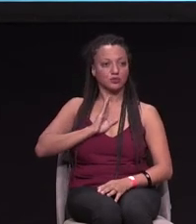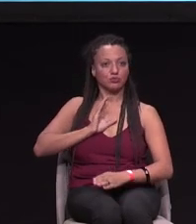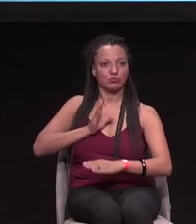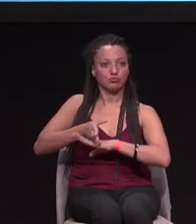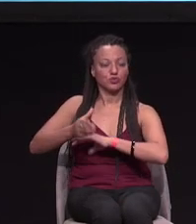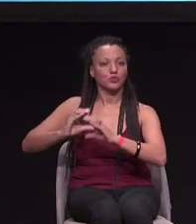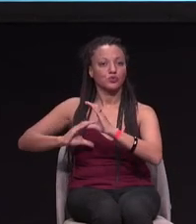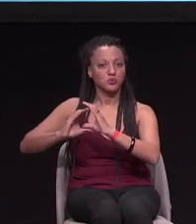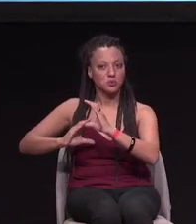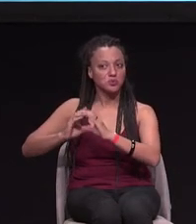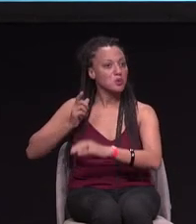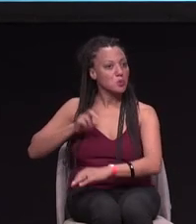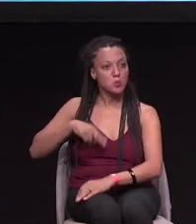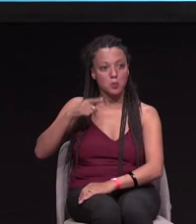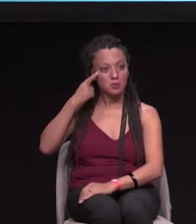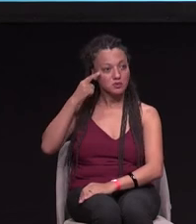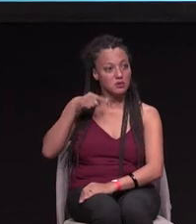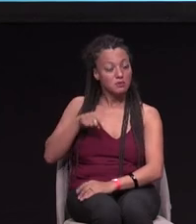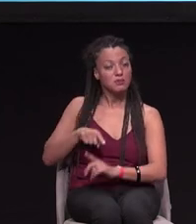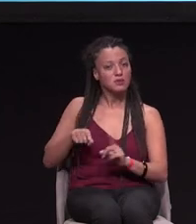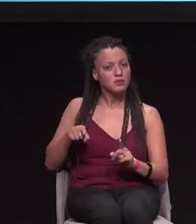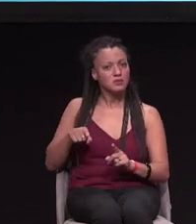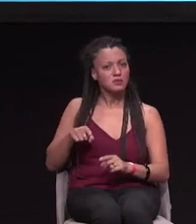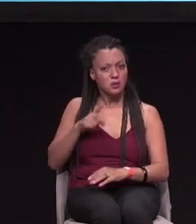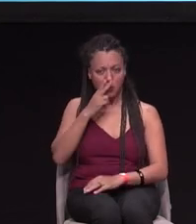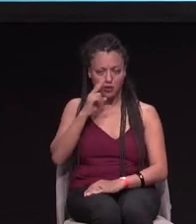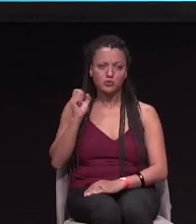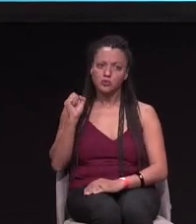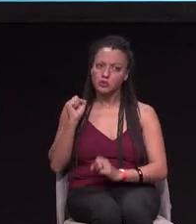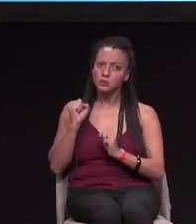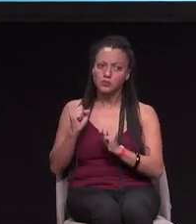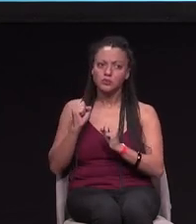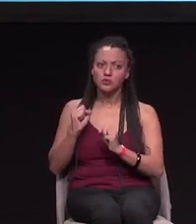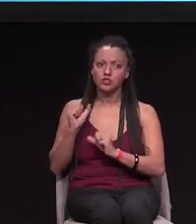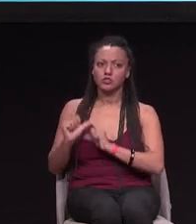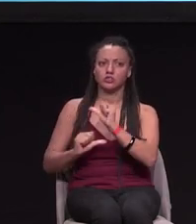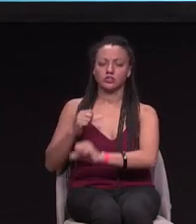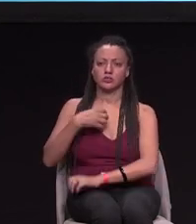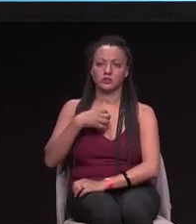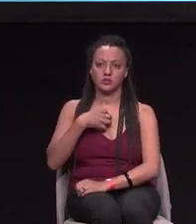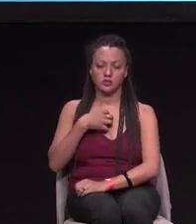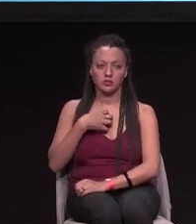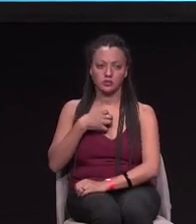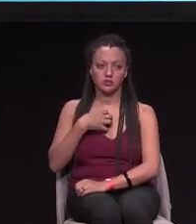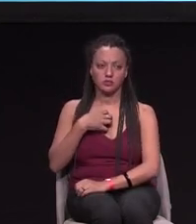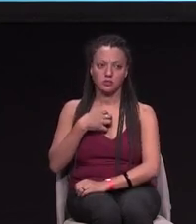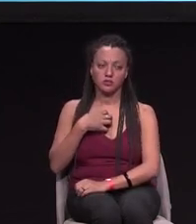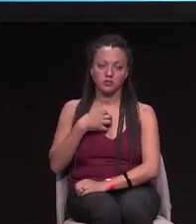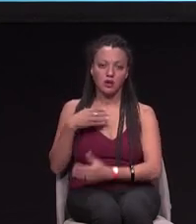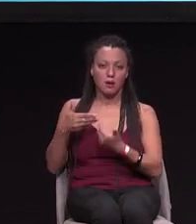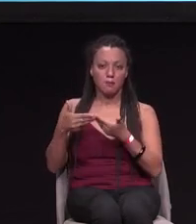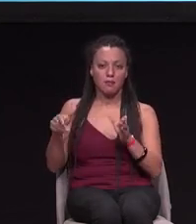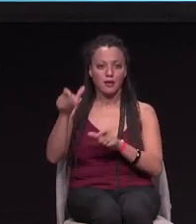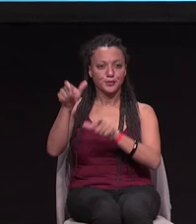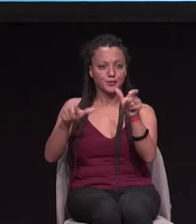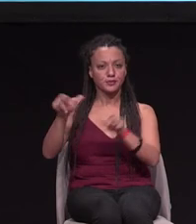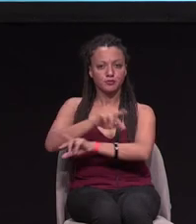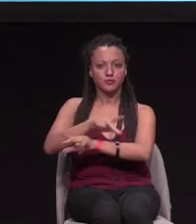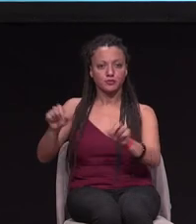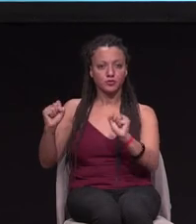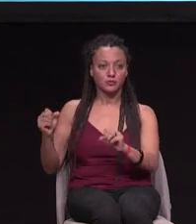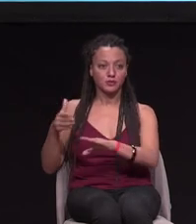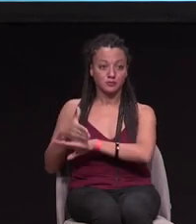deveria ter sido é utilizado de outra forma né mas assim eu acho que tem